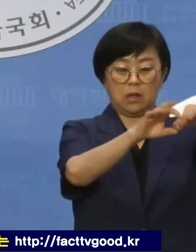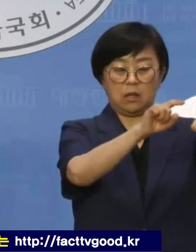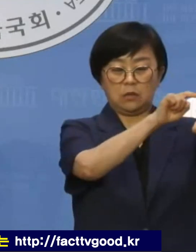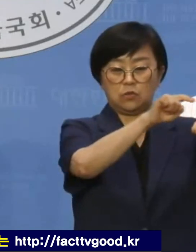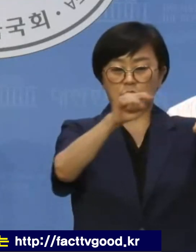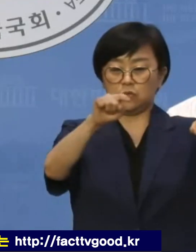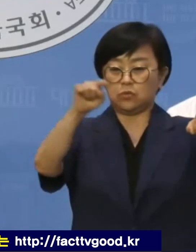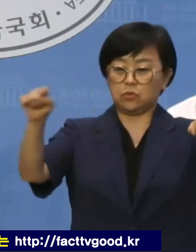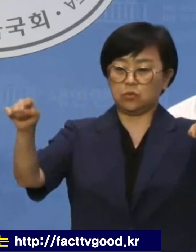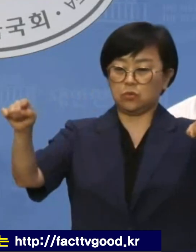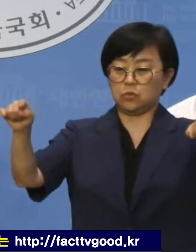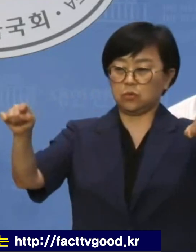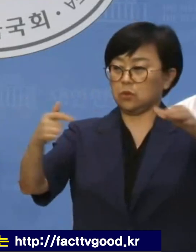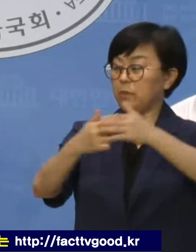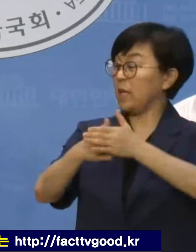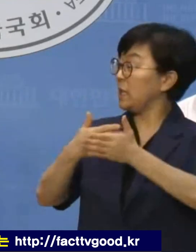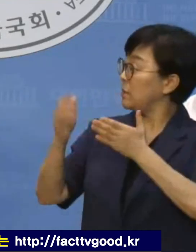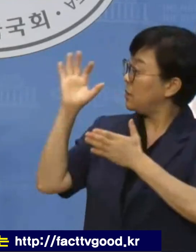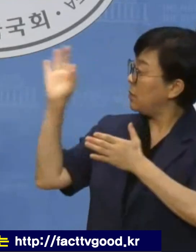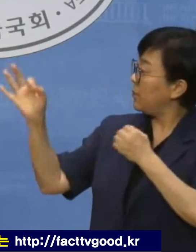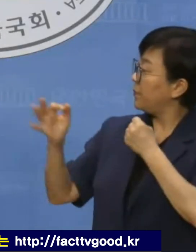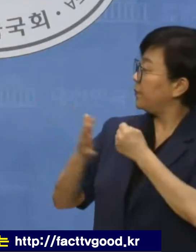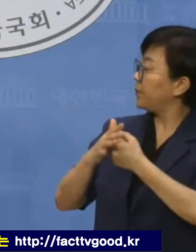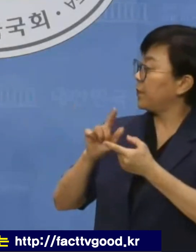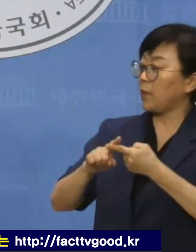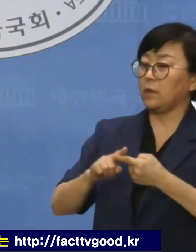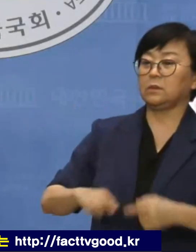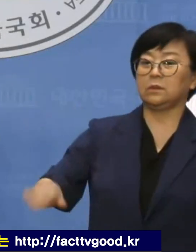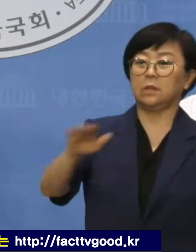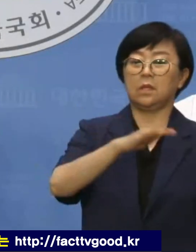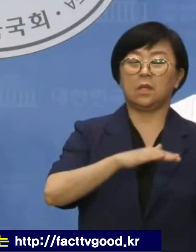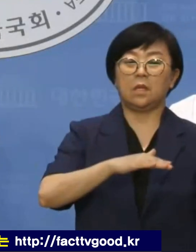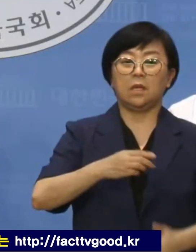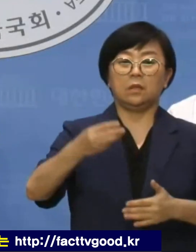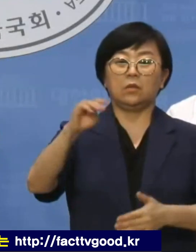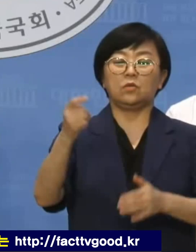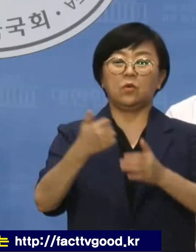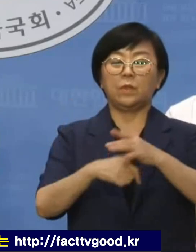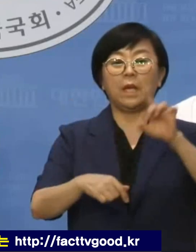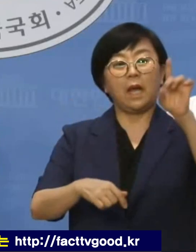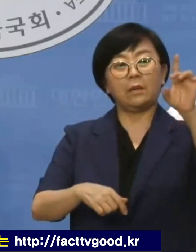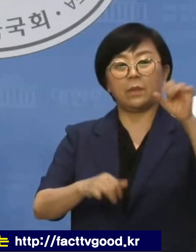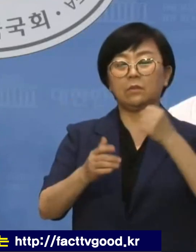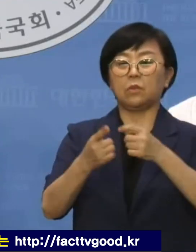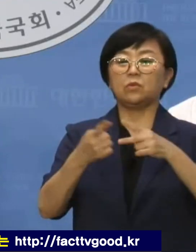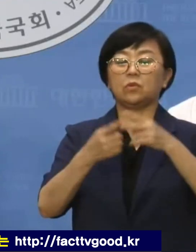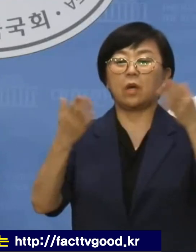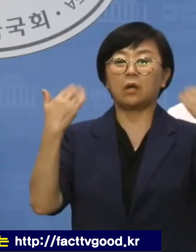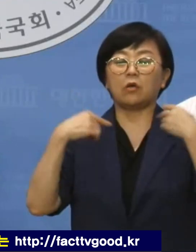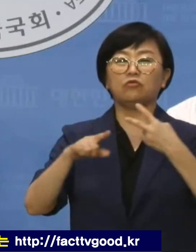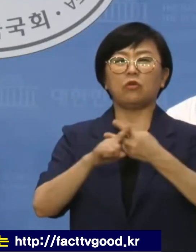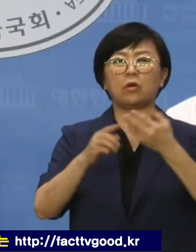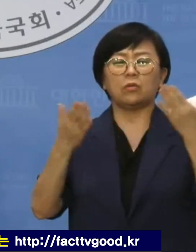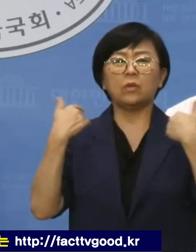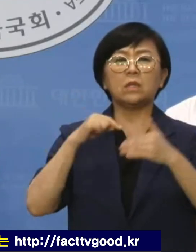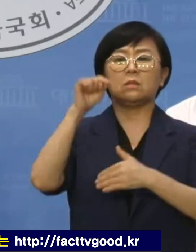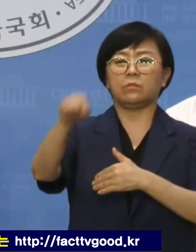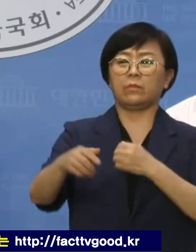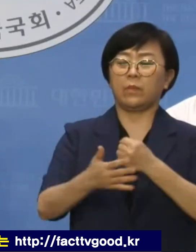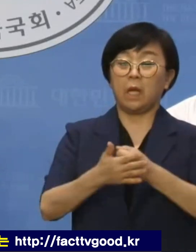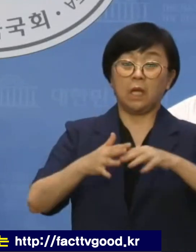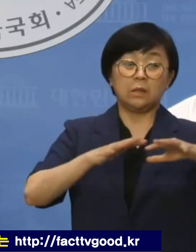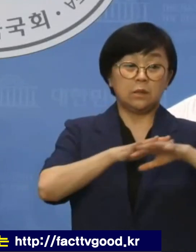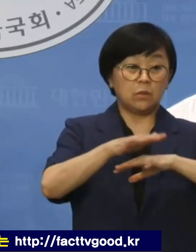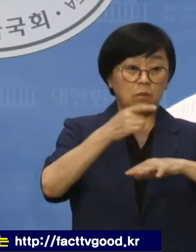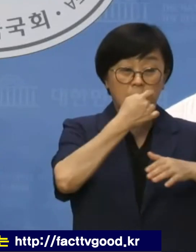4교하고 5교는 여기 그림에 보듯이 바로 저희 태촌면에 하나씩밖에 없는 초등학교와 중학교의 뒤편입니다. 그리고